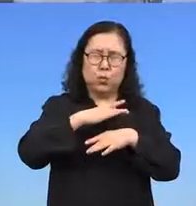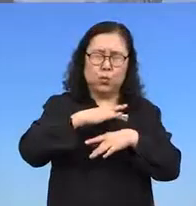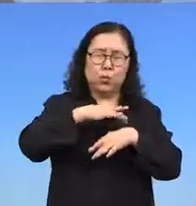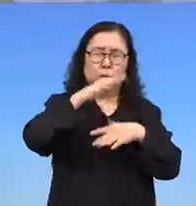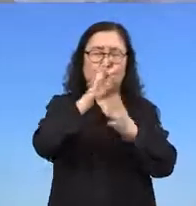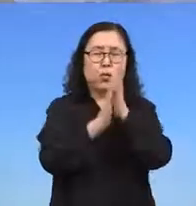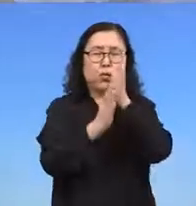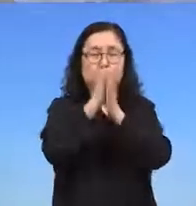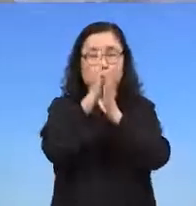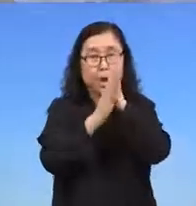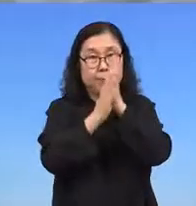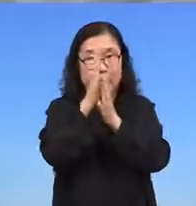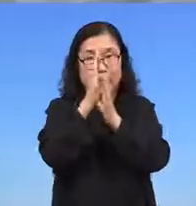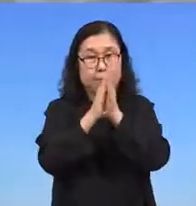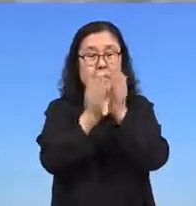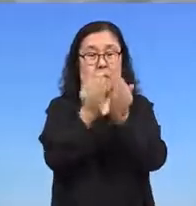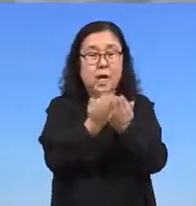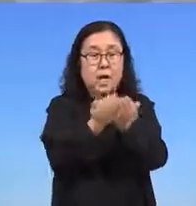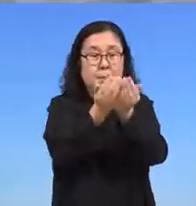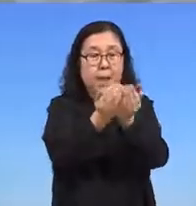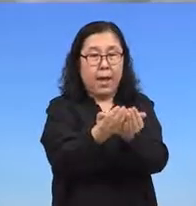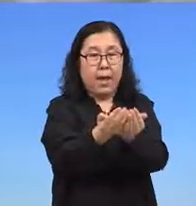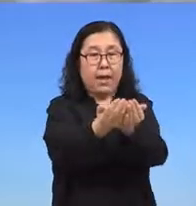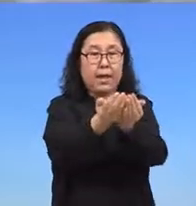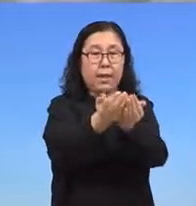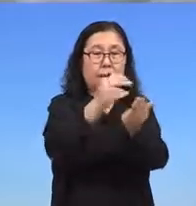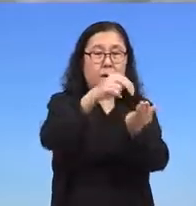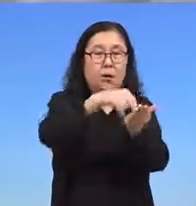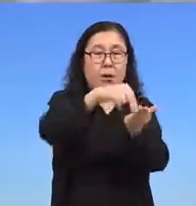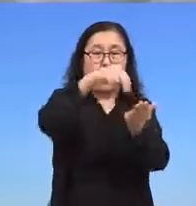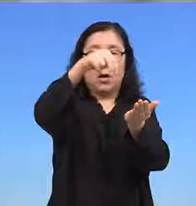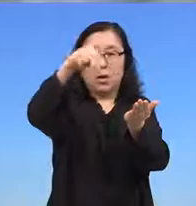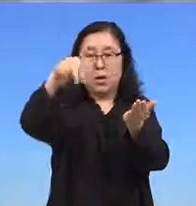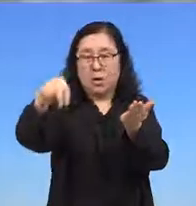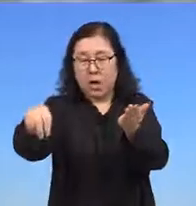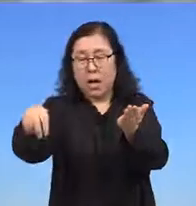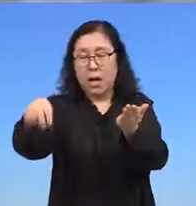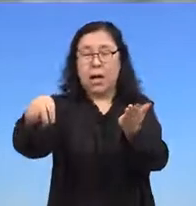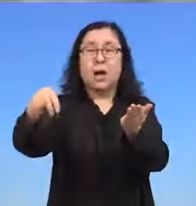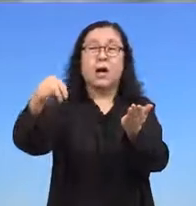두려움 없이 배에서 나아가리라.